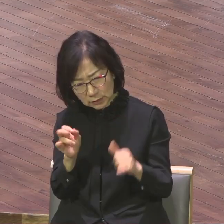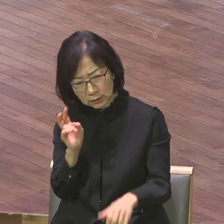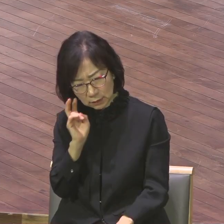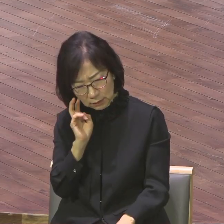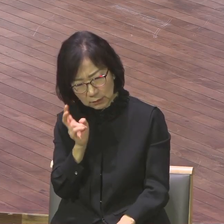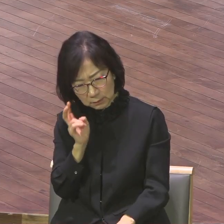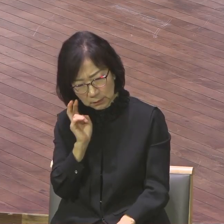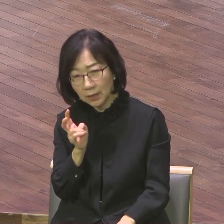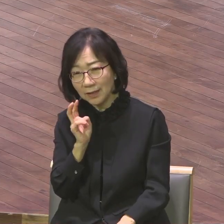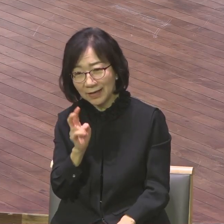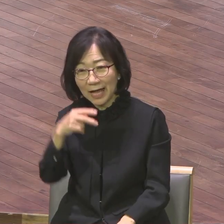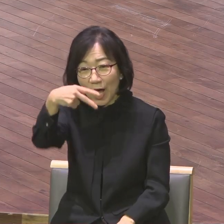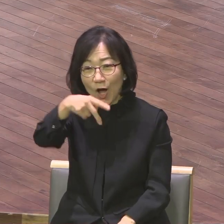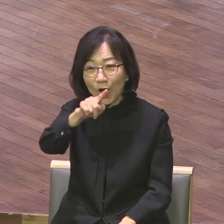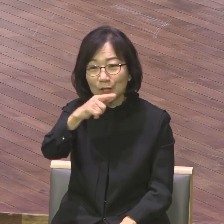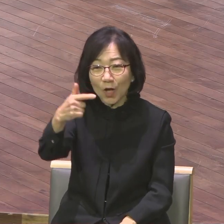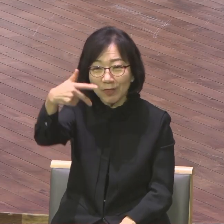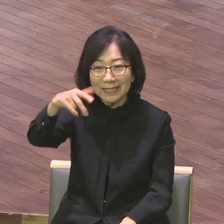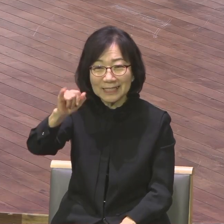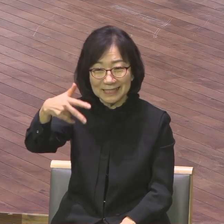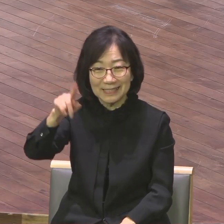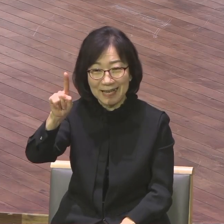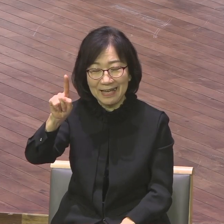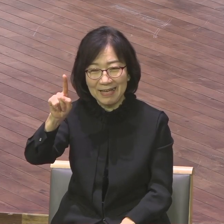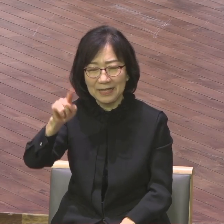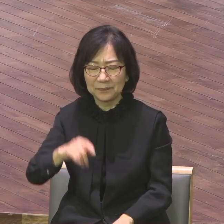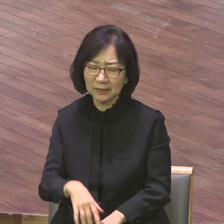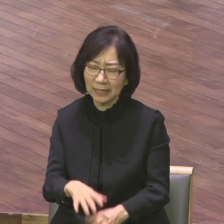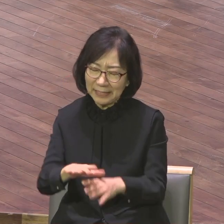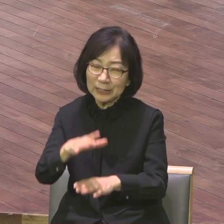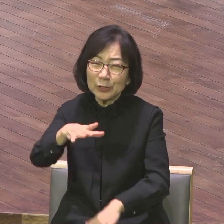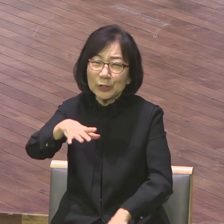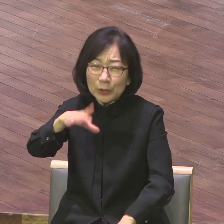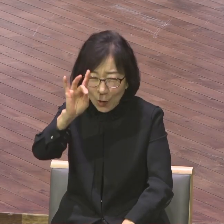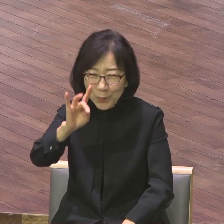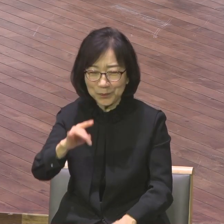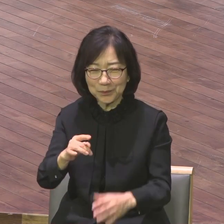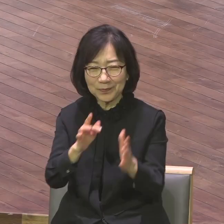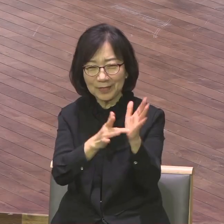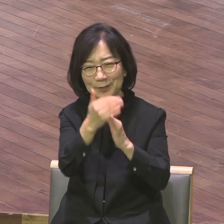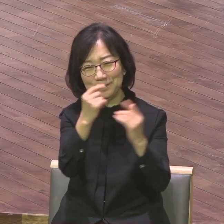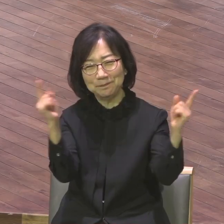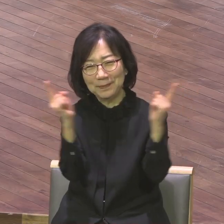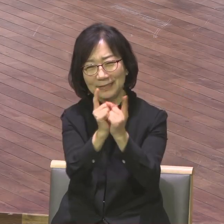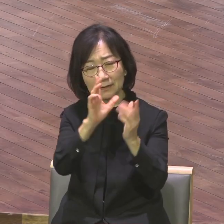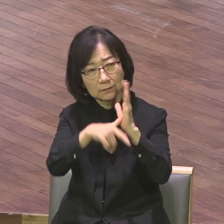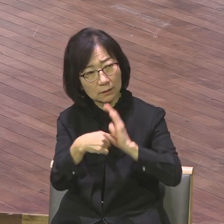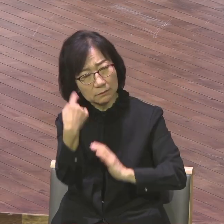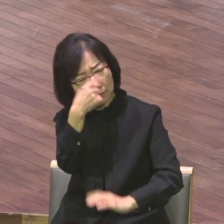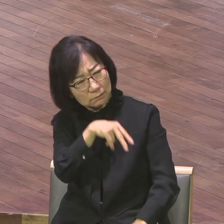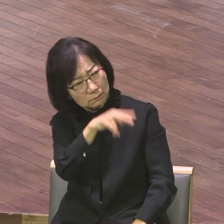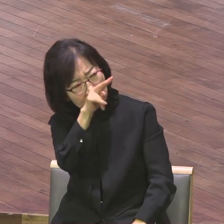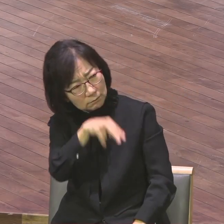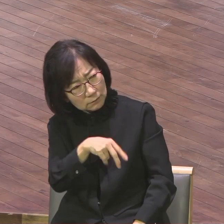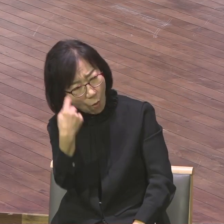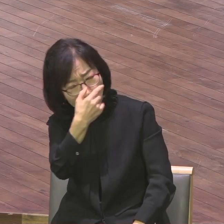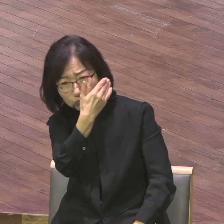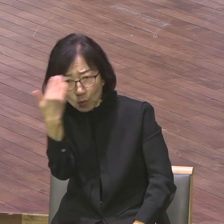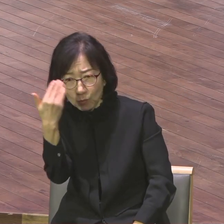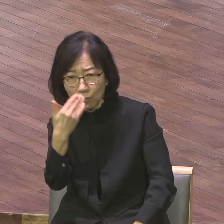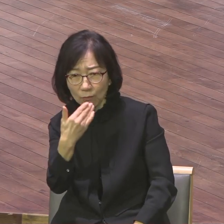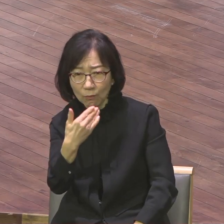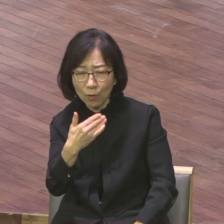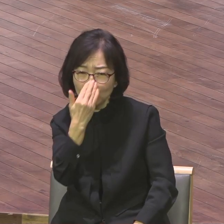정도로. 그리고 처음에는 예수님을 유대인의 한 청년으로 그렇게 보았는데 이제는 보니까 선지자